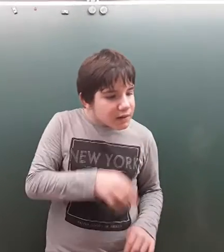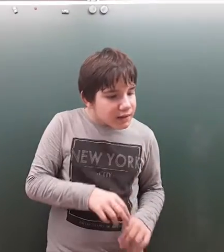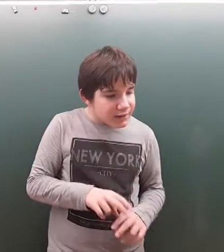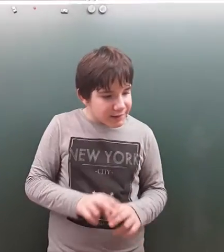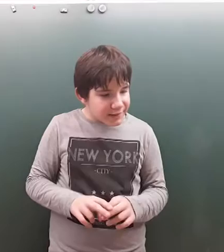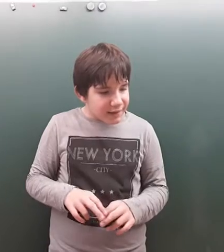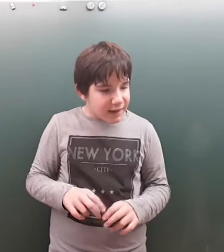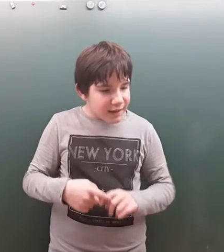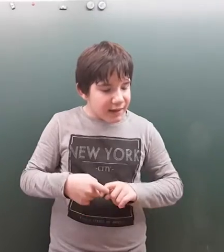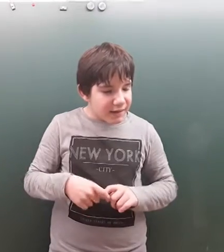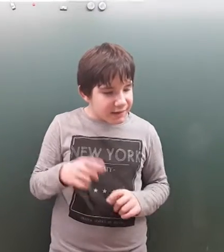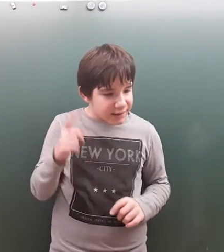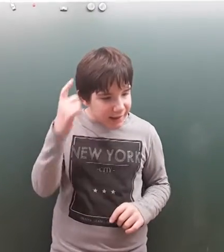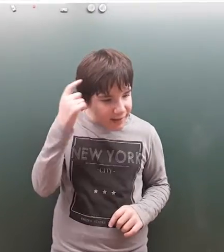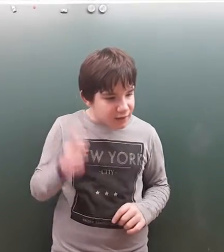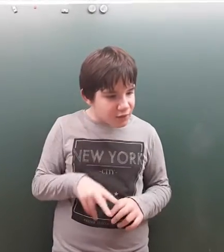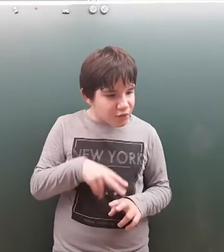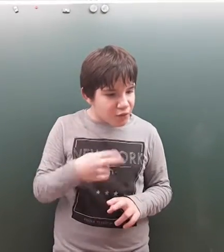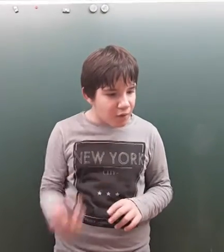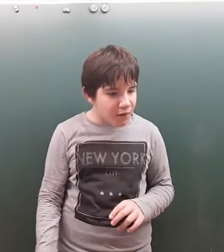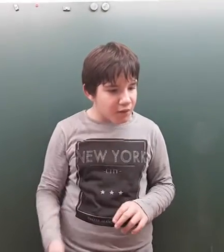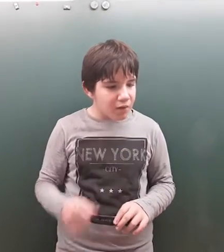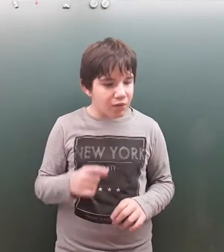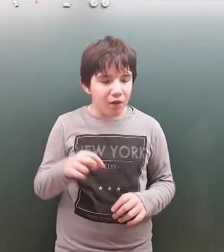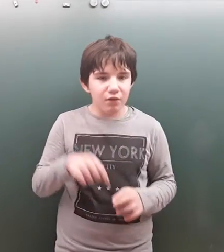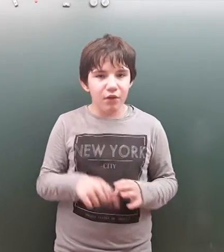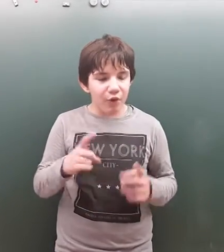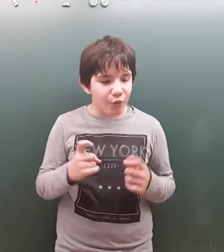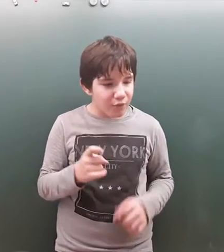Et les têtes tombent dans l'eau.